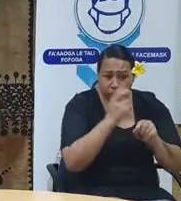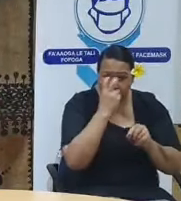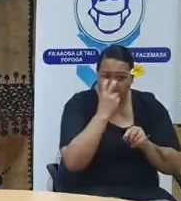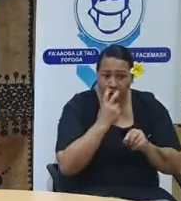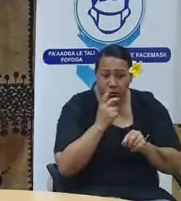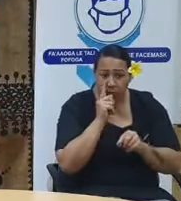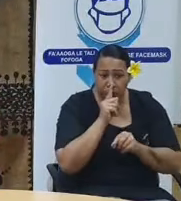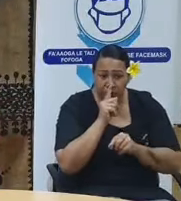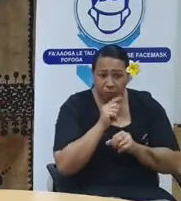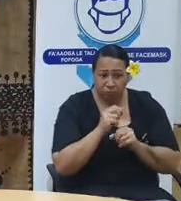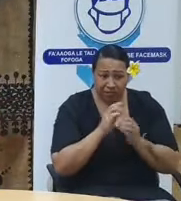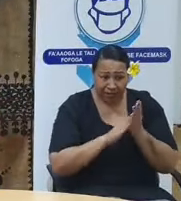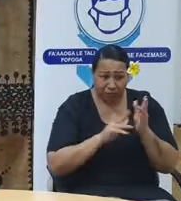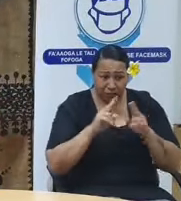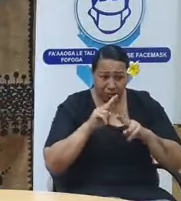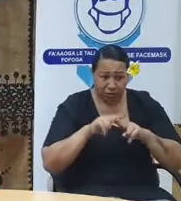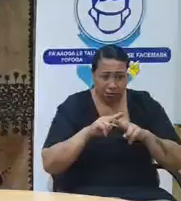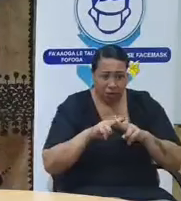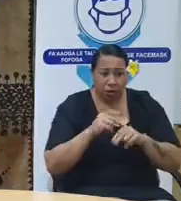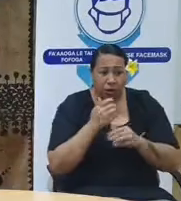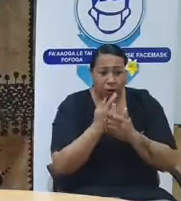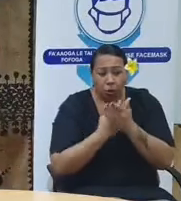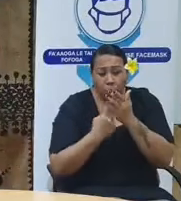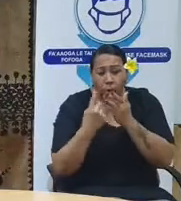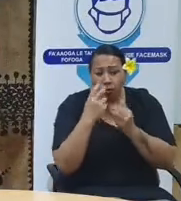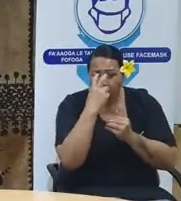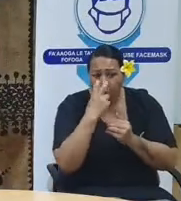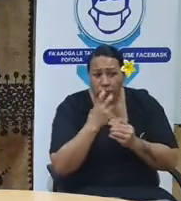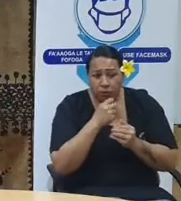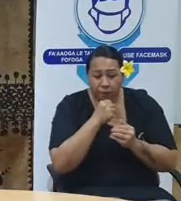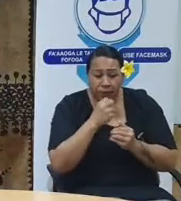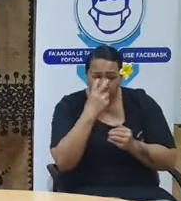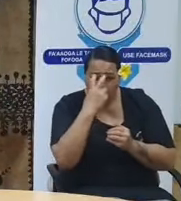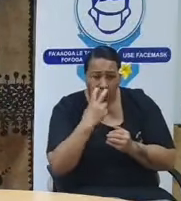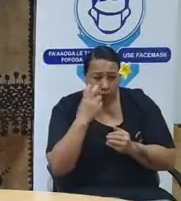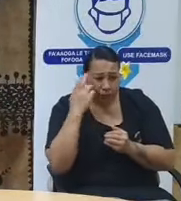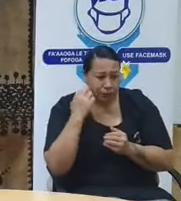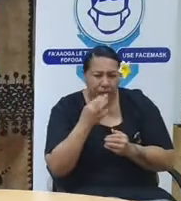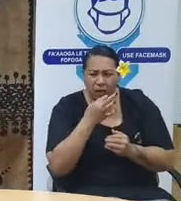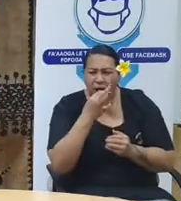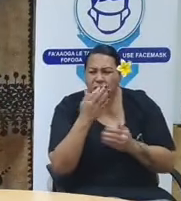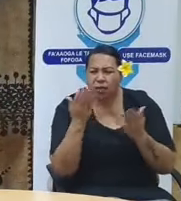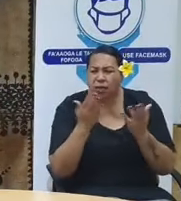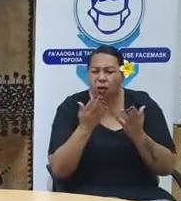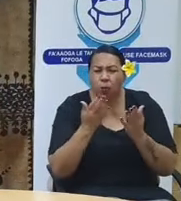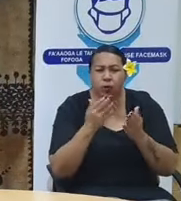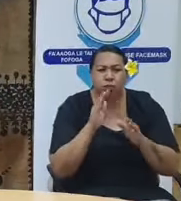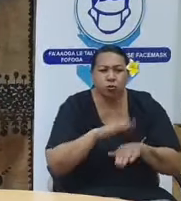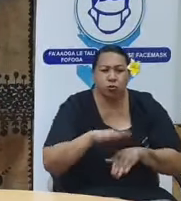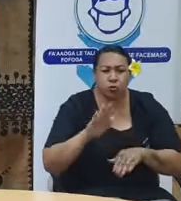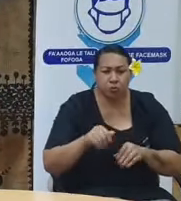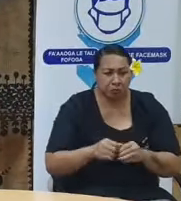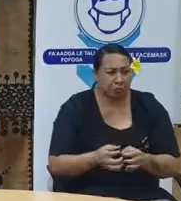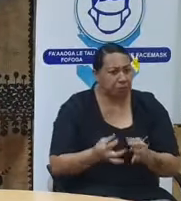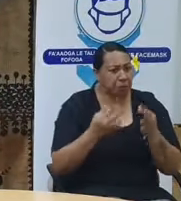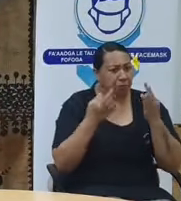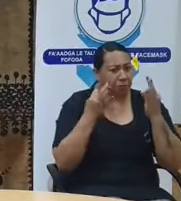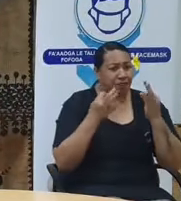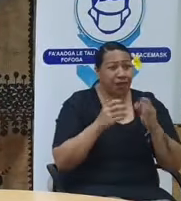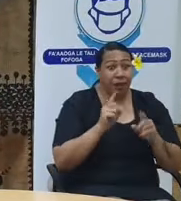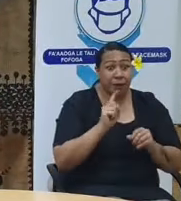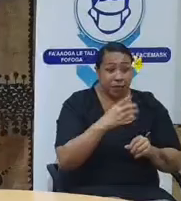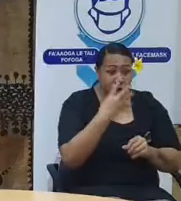ngau mai a le ngau singe ko inga ma singe lo matua. Ya fsi dia ko lesi sul fa na usa ya sul fa so ye fa mo fo se